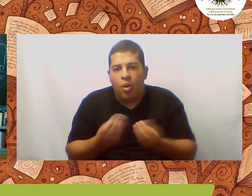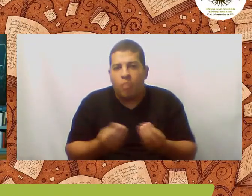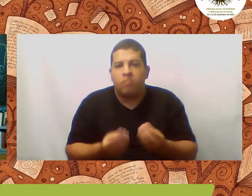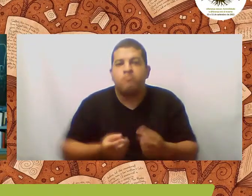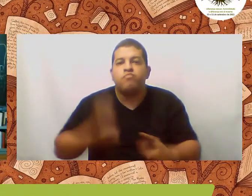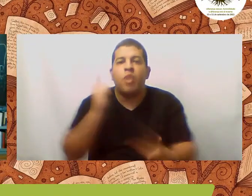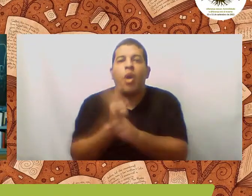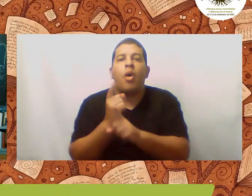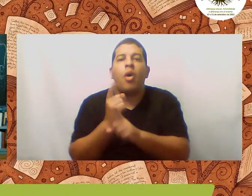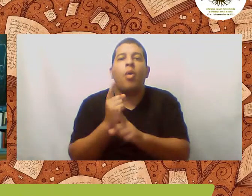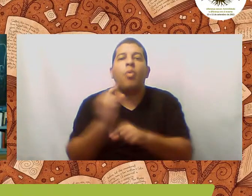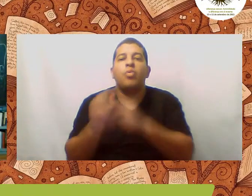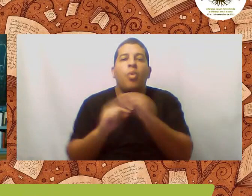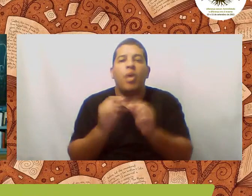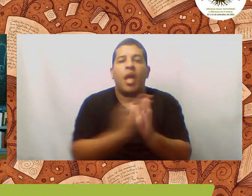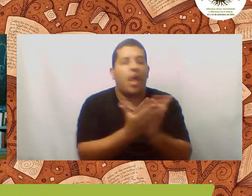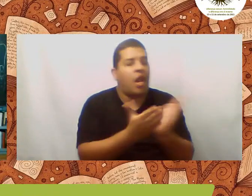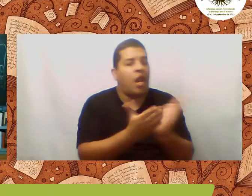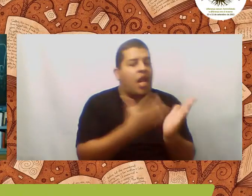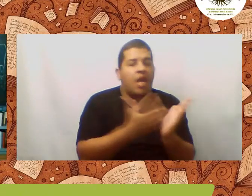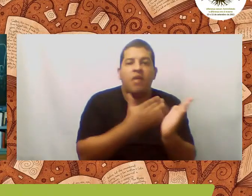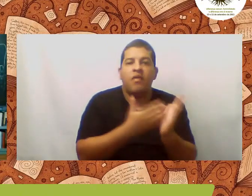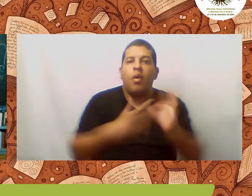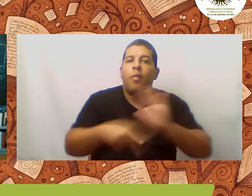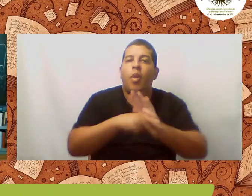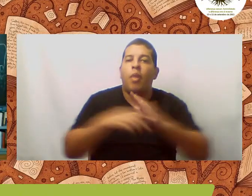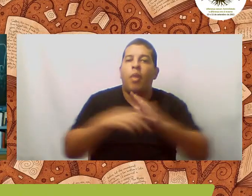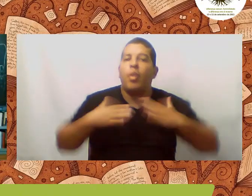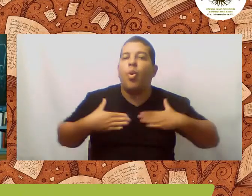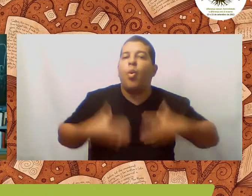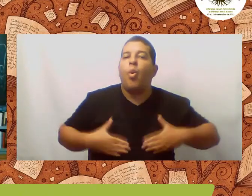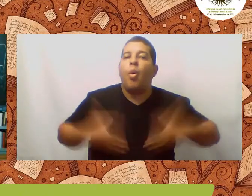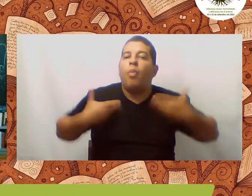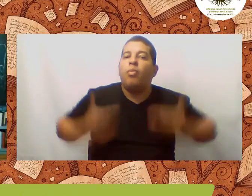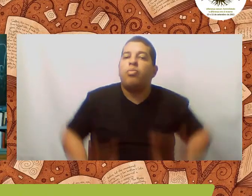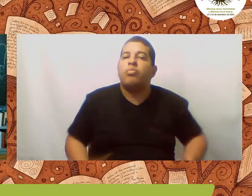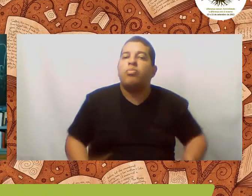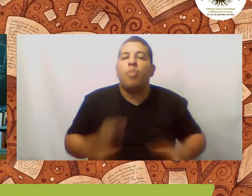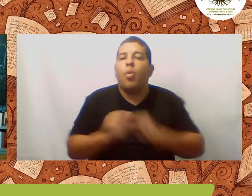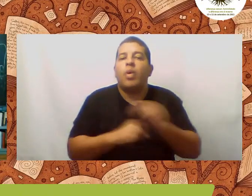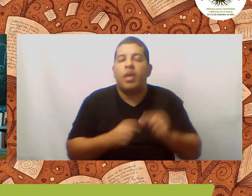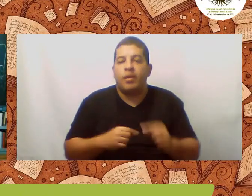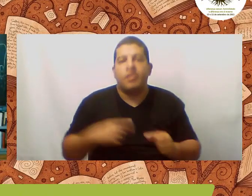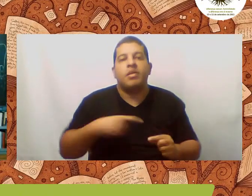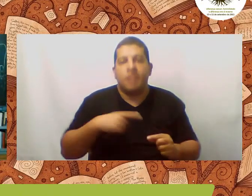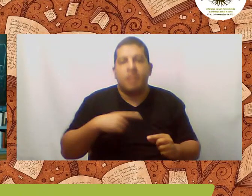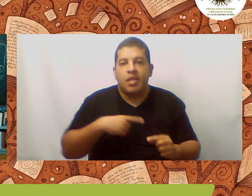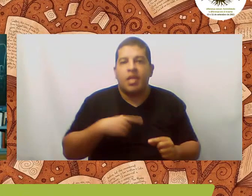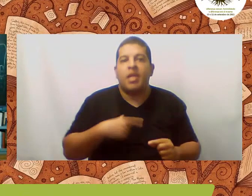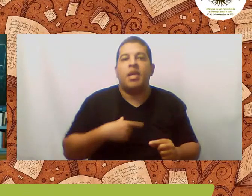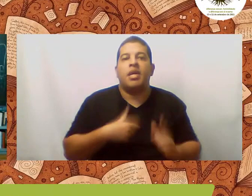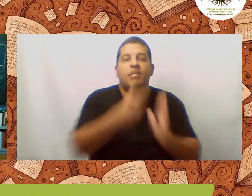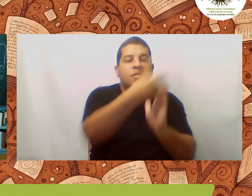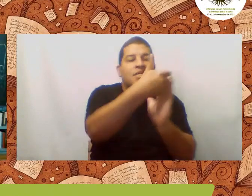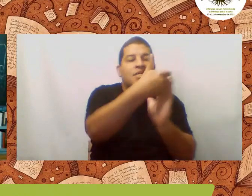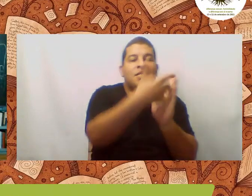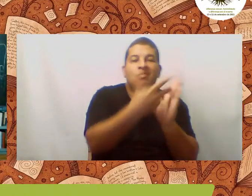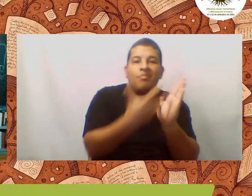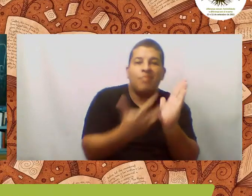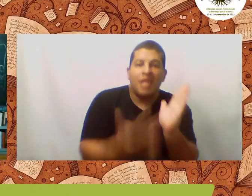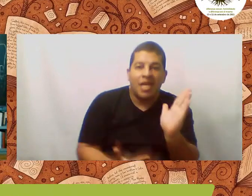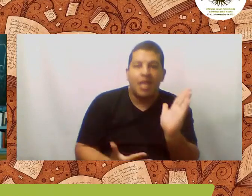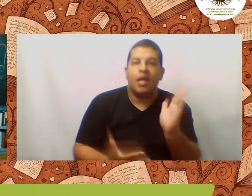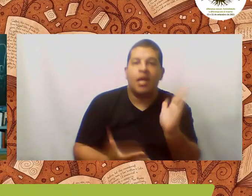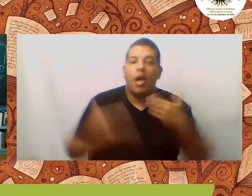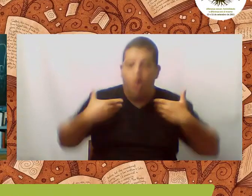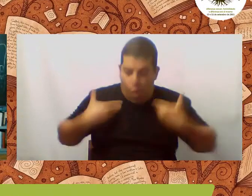continham esses livros de anatomia? Eles eram a descrição do corpo masculino, que era considerado o